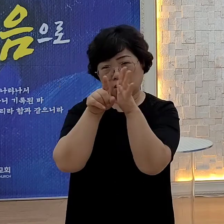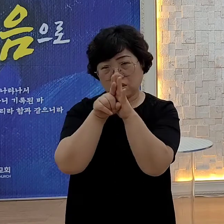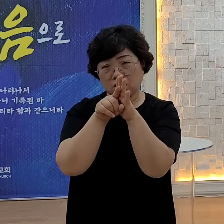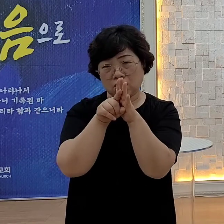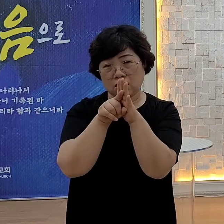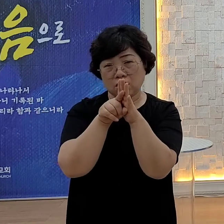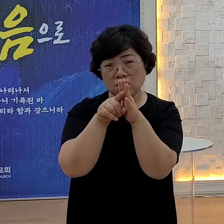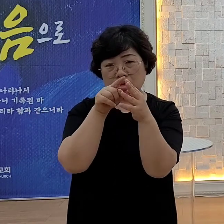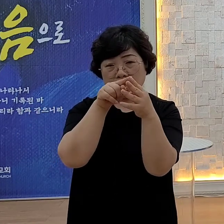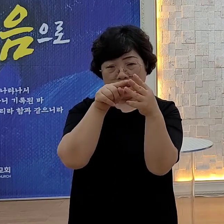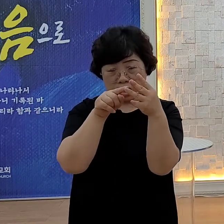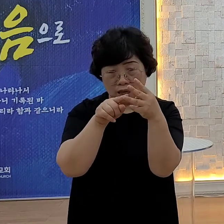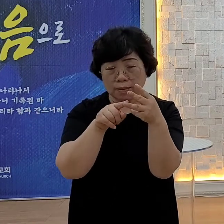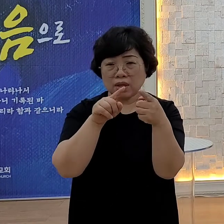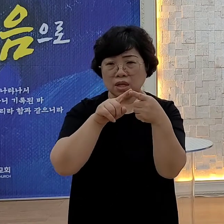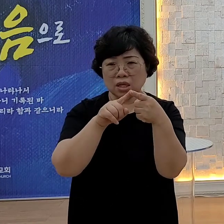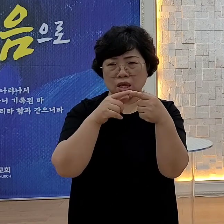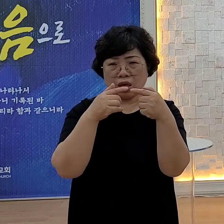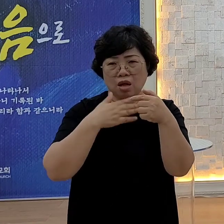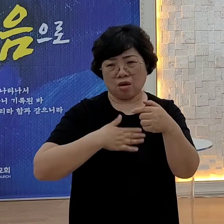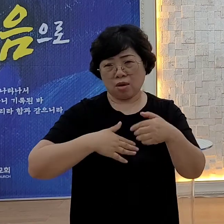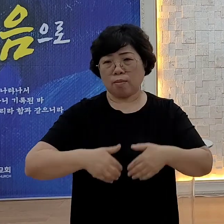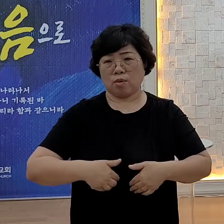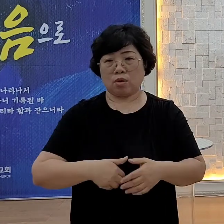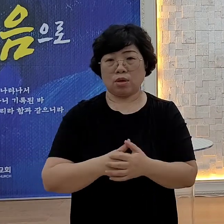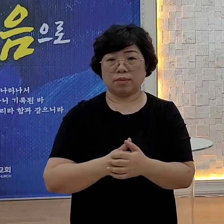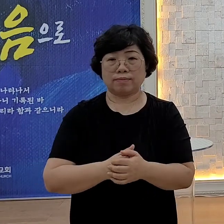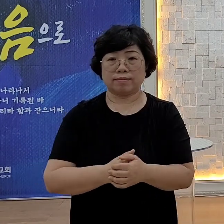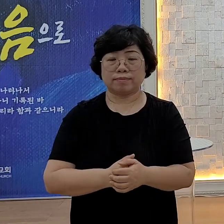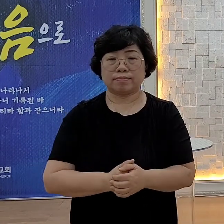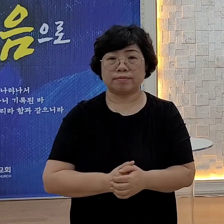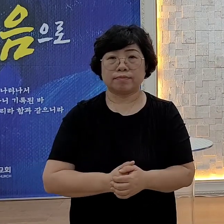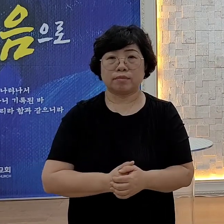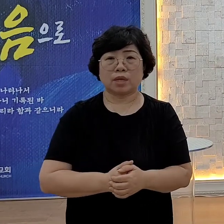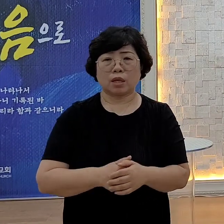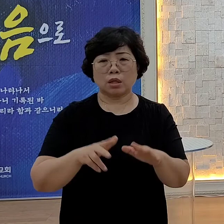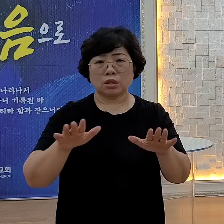주신다. 믿습니까? 여러분 지금 우리 자신이